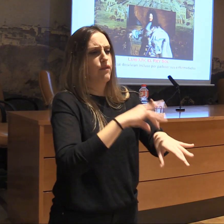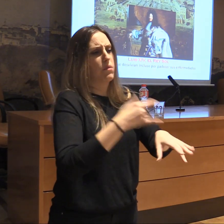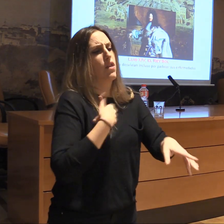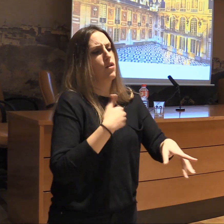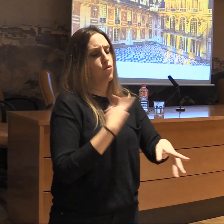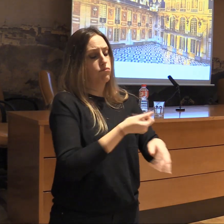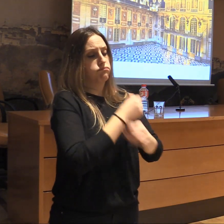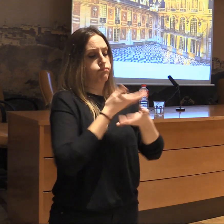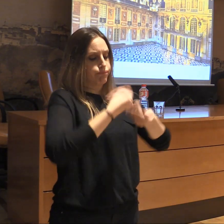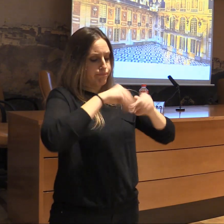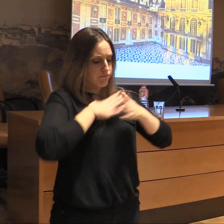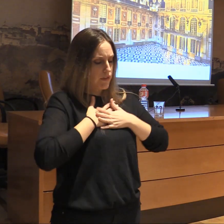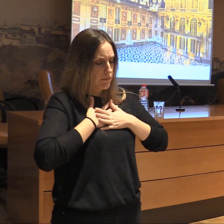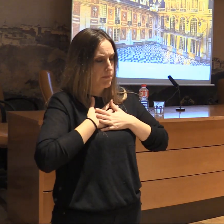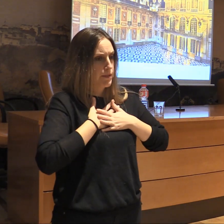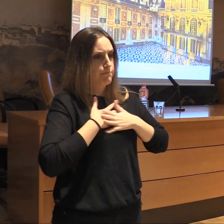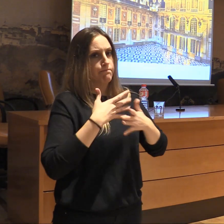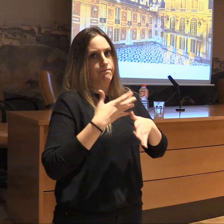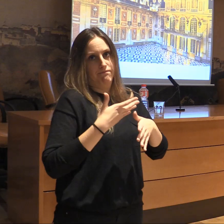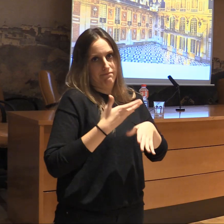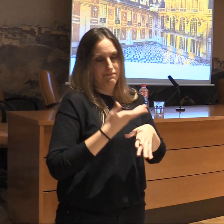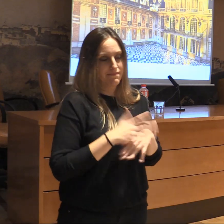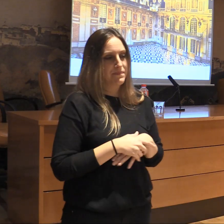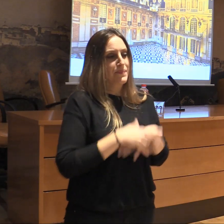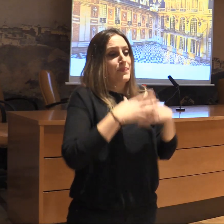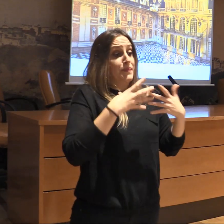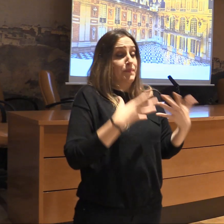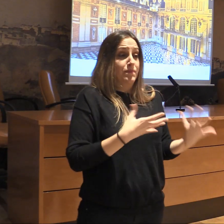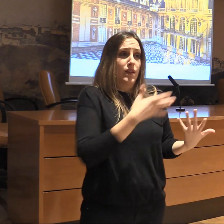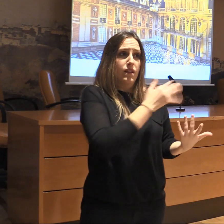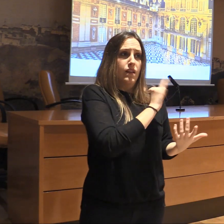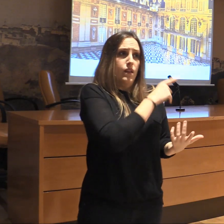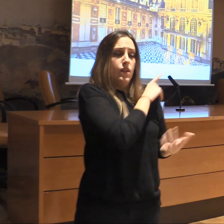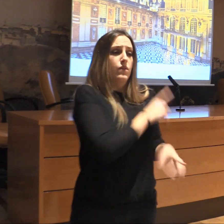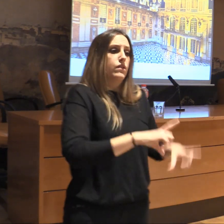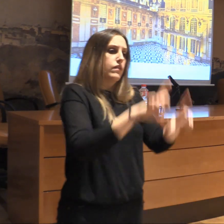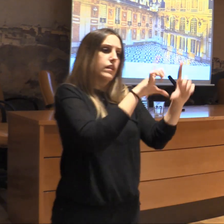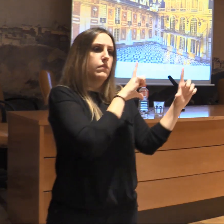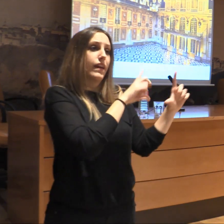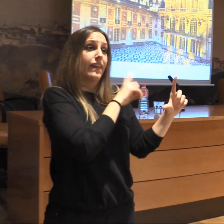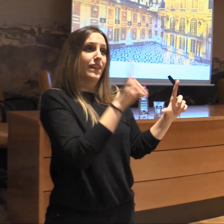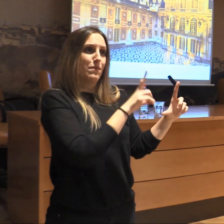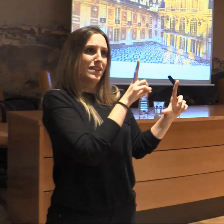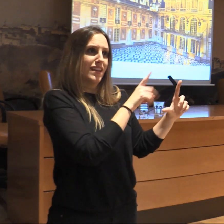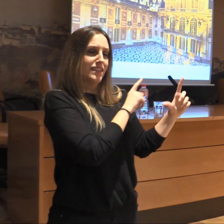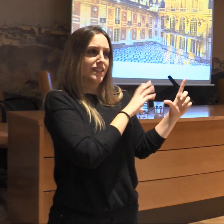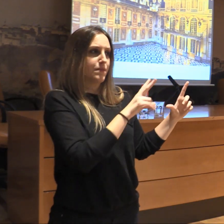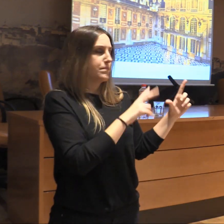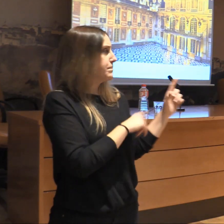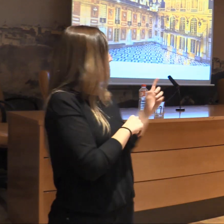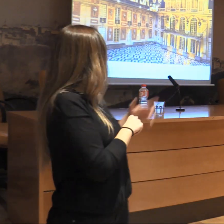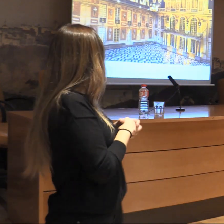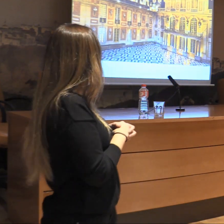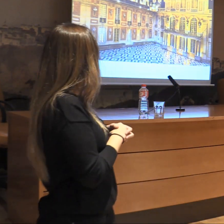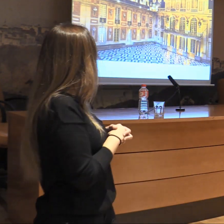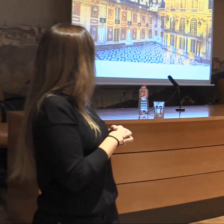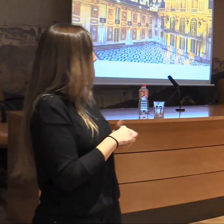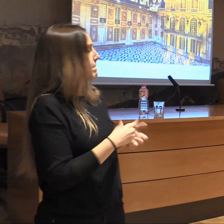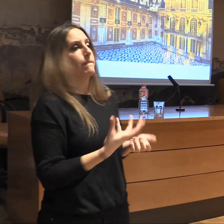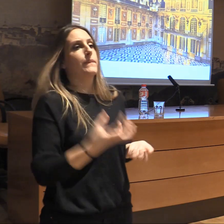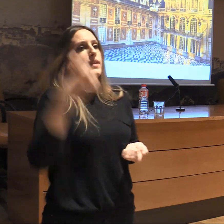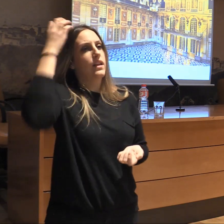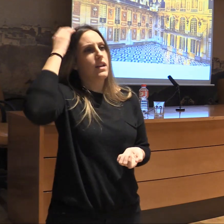rey. Bien, aquí tenemos una de las imágenes de Versalles, es una, bueno, que terminó él, el rey Sol,